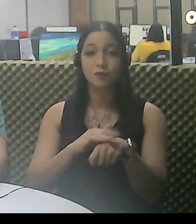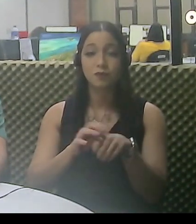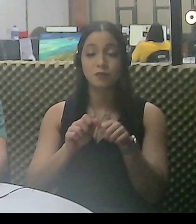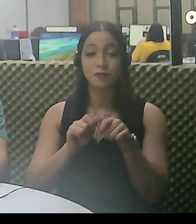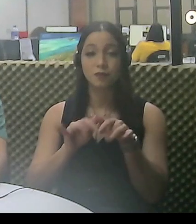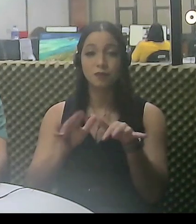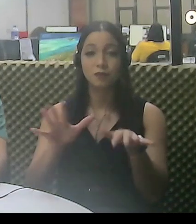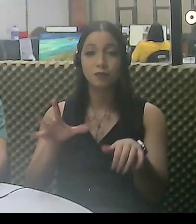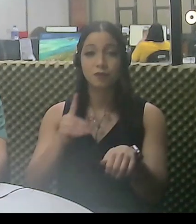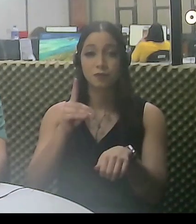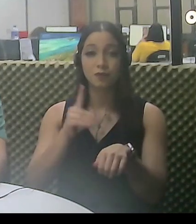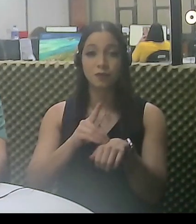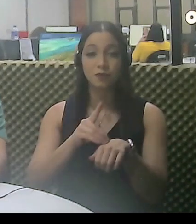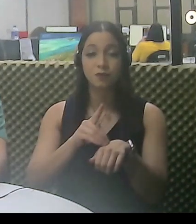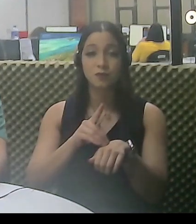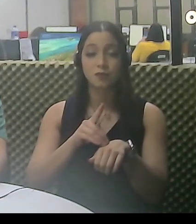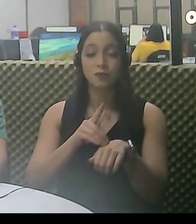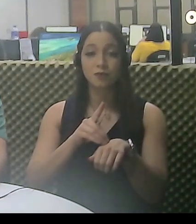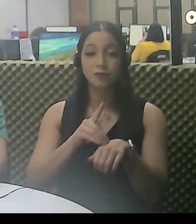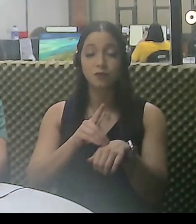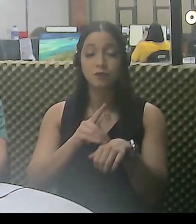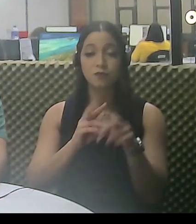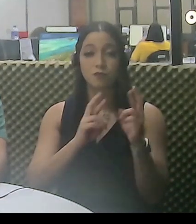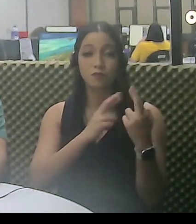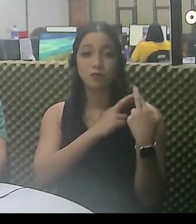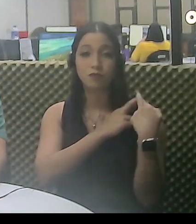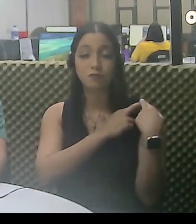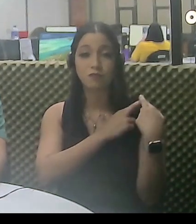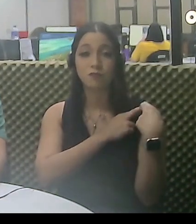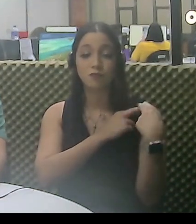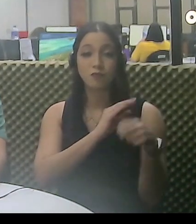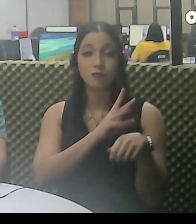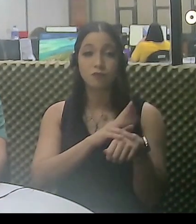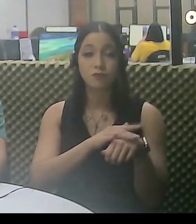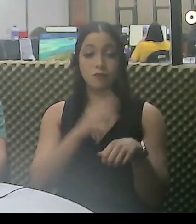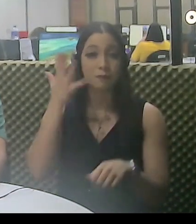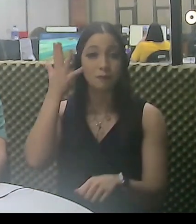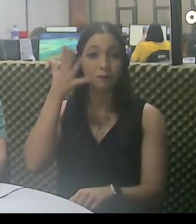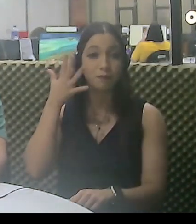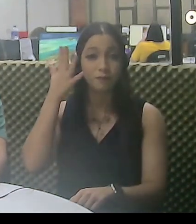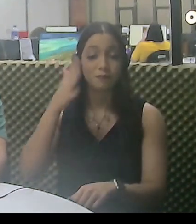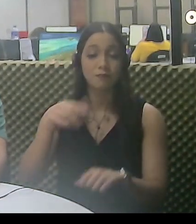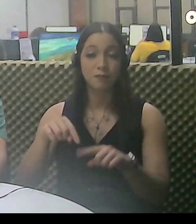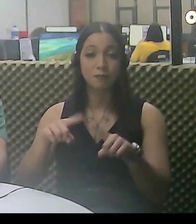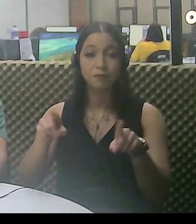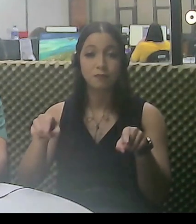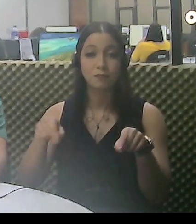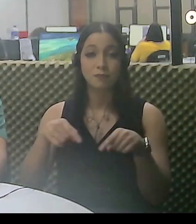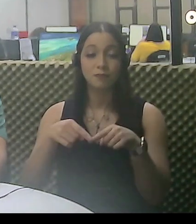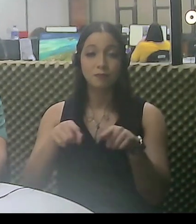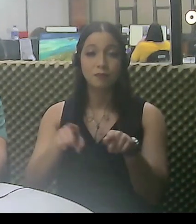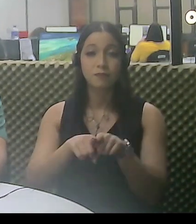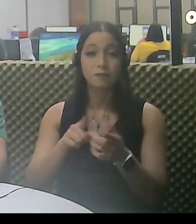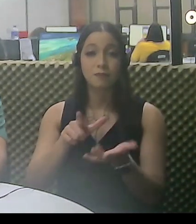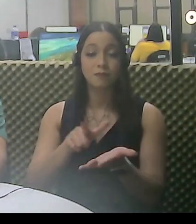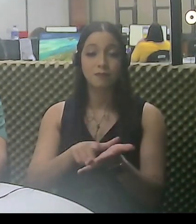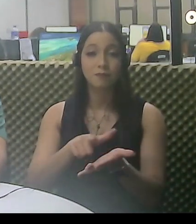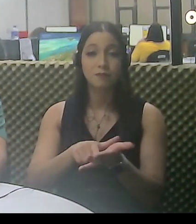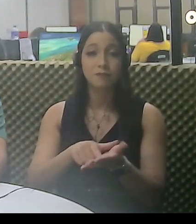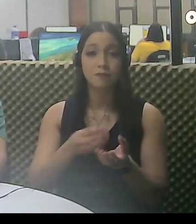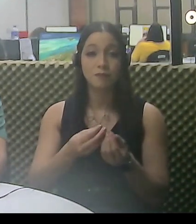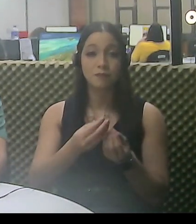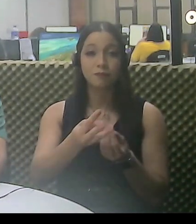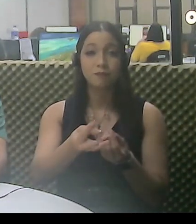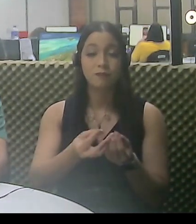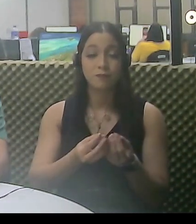pelo aedes os agentes de endemias estão fazendo pequenas palestras em salas de aula e distribuindo panfletos com informações